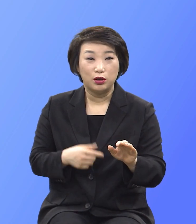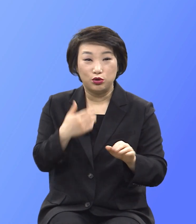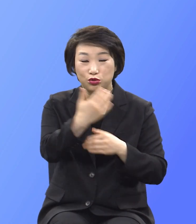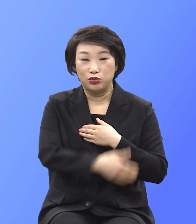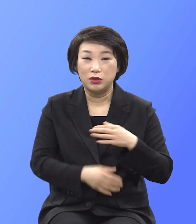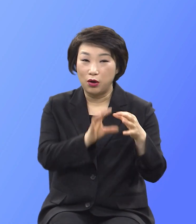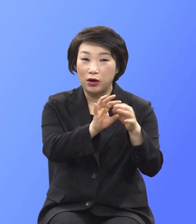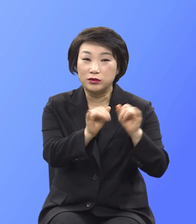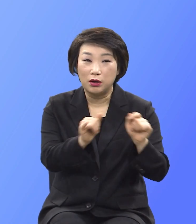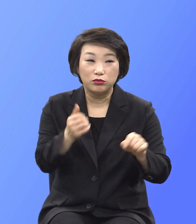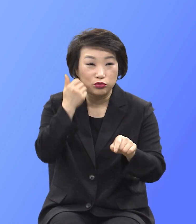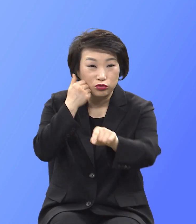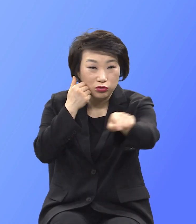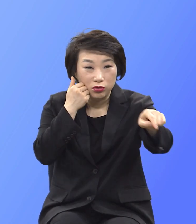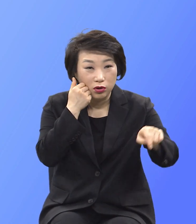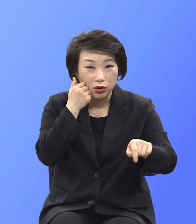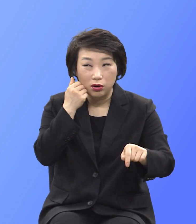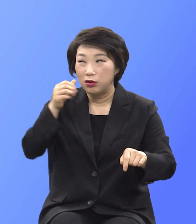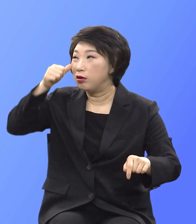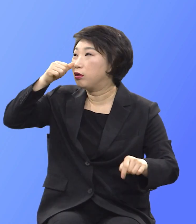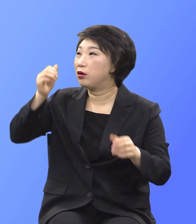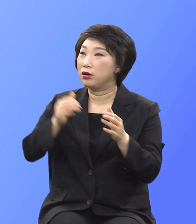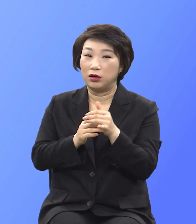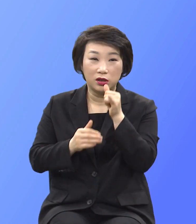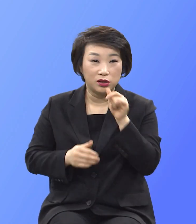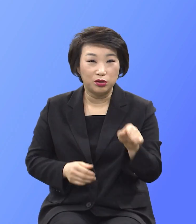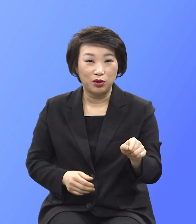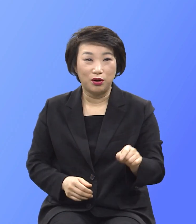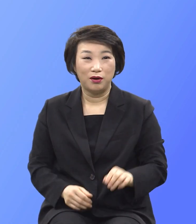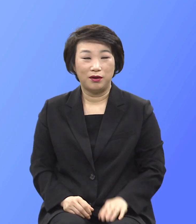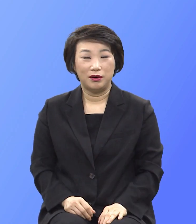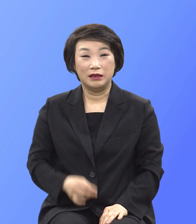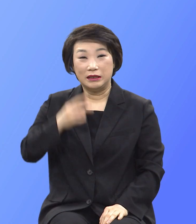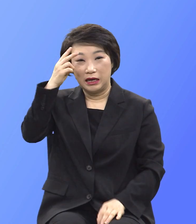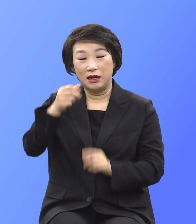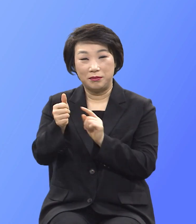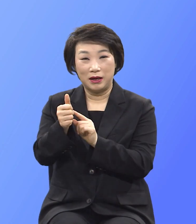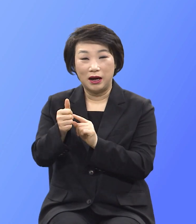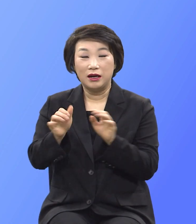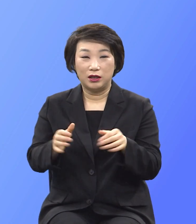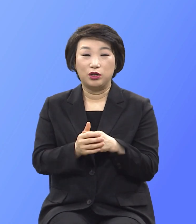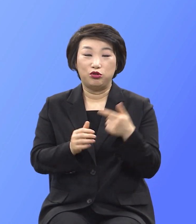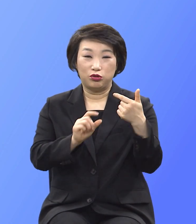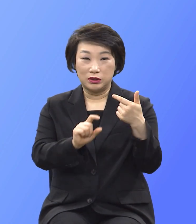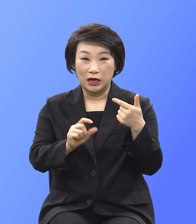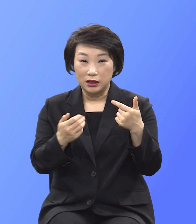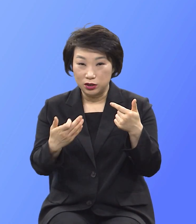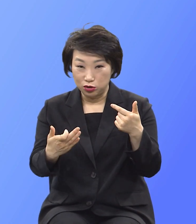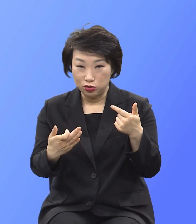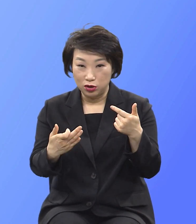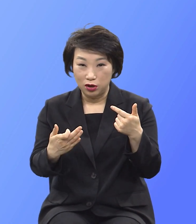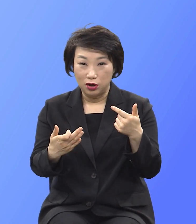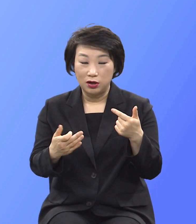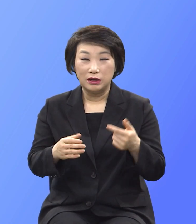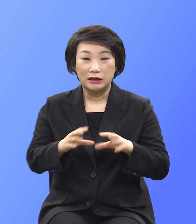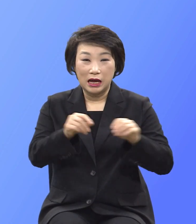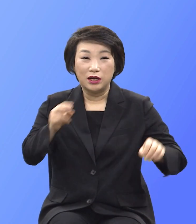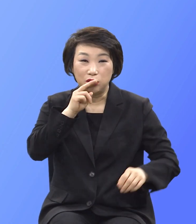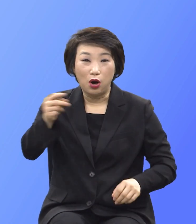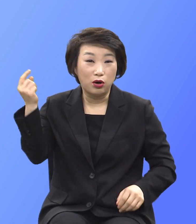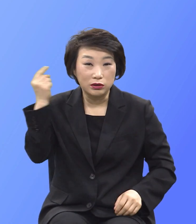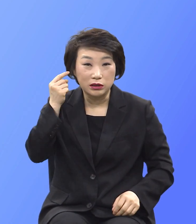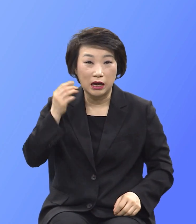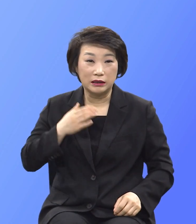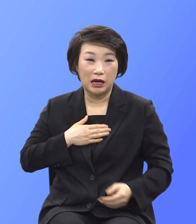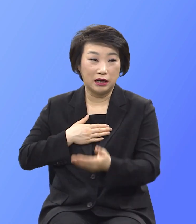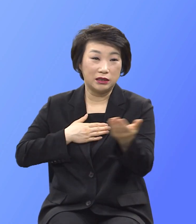육신에 속한 자들이 듣지 않잖아요. 예레미야서 6장 19절에 땅이여 들으라